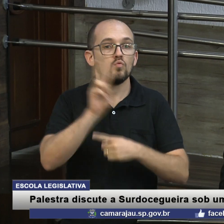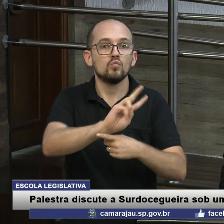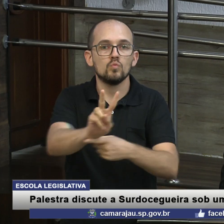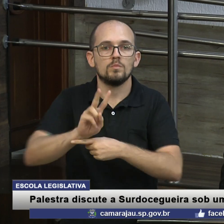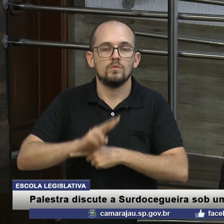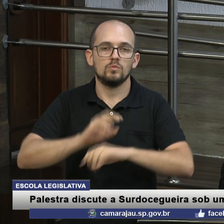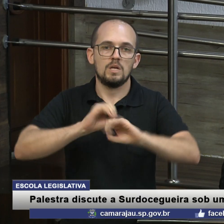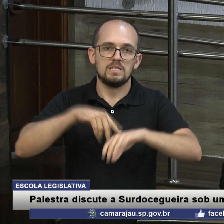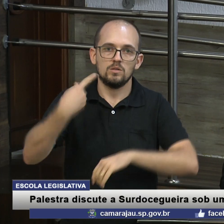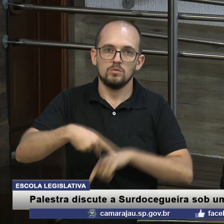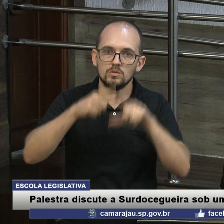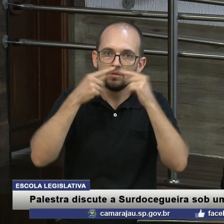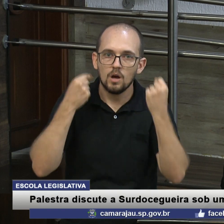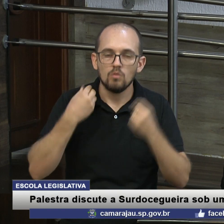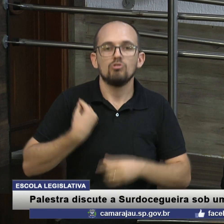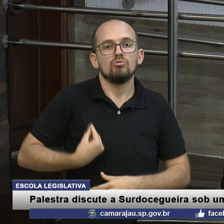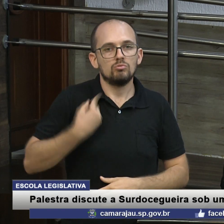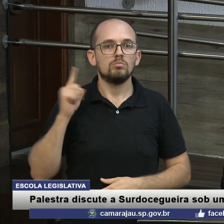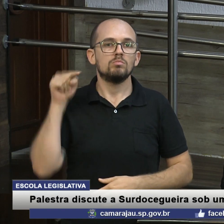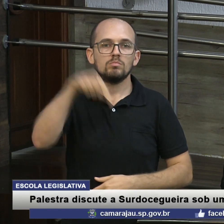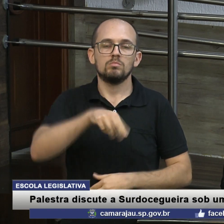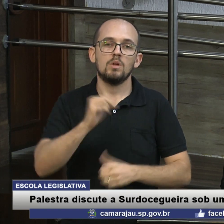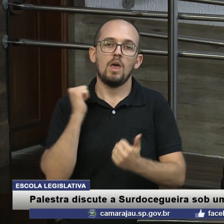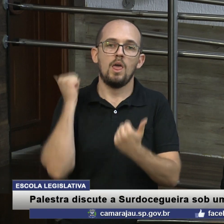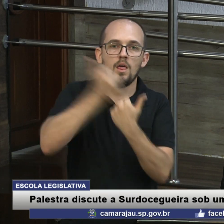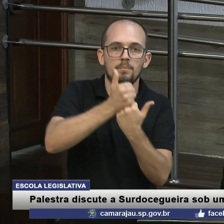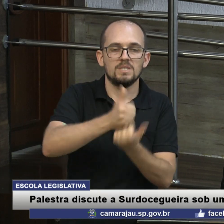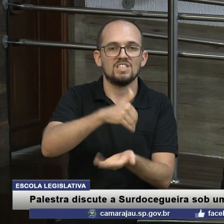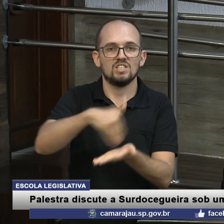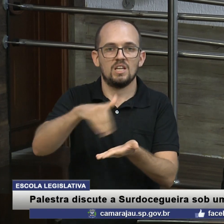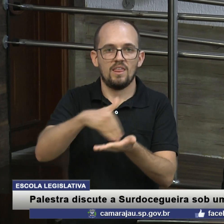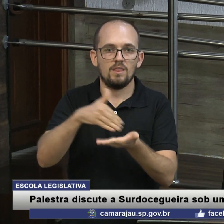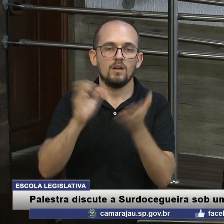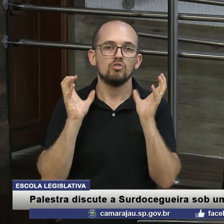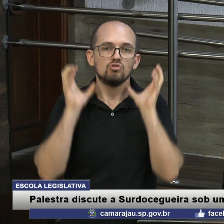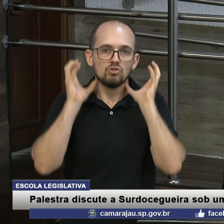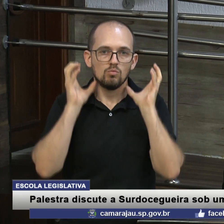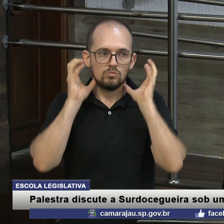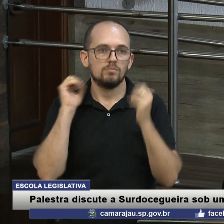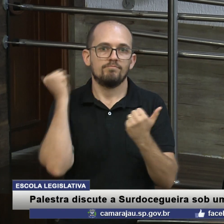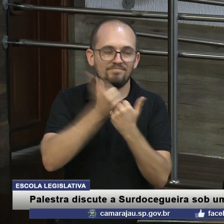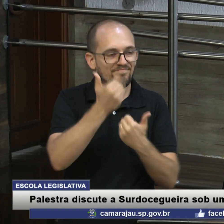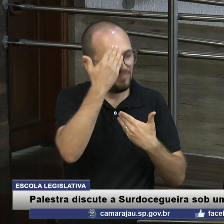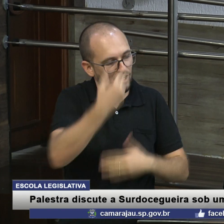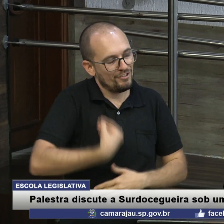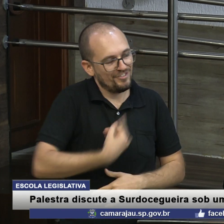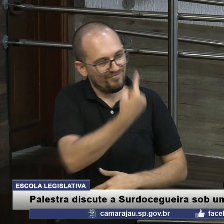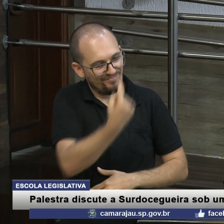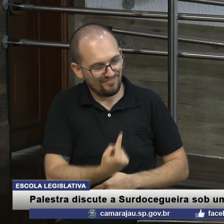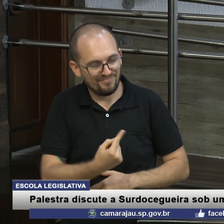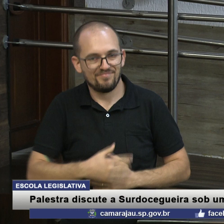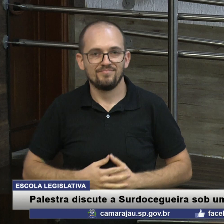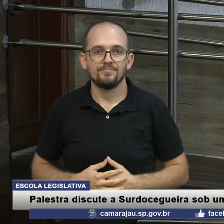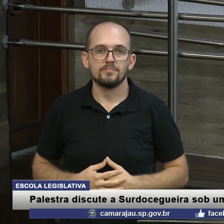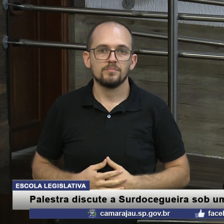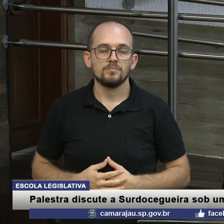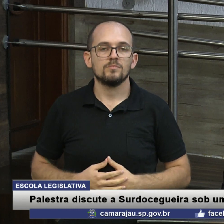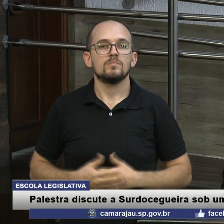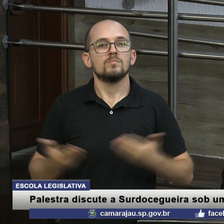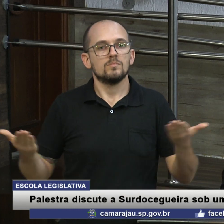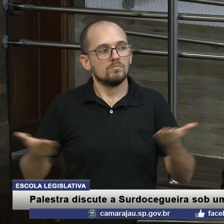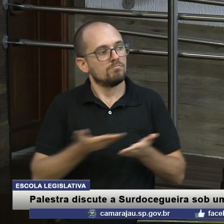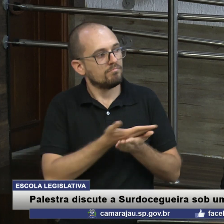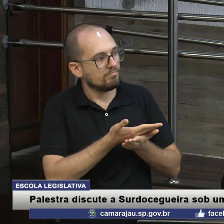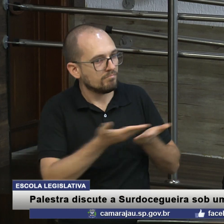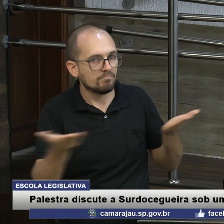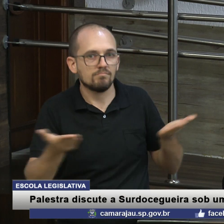do município, neste ato representando a secretária municipal de educação. Obrigado pela presença. Senhoras e senhores,